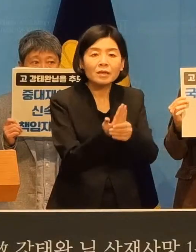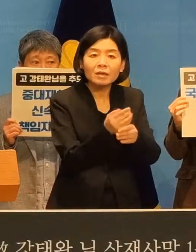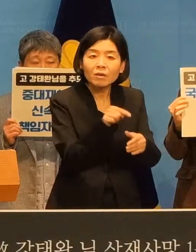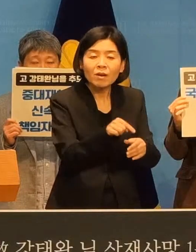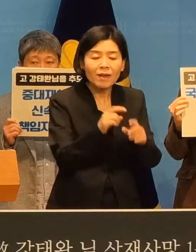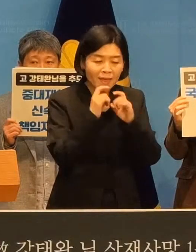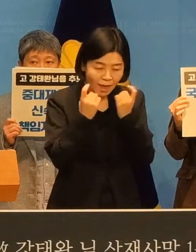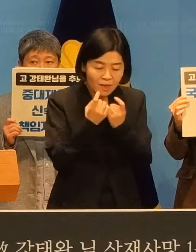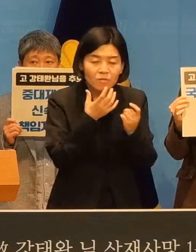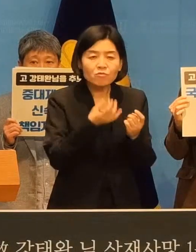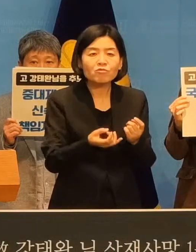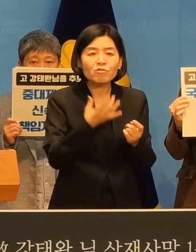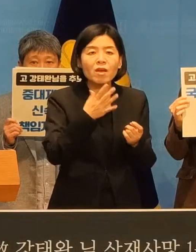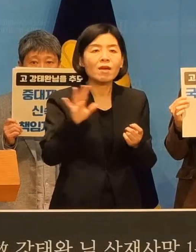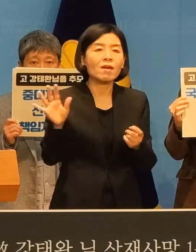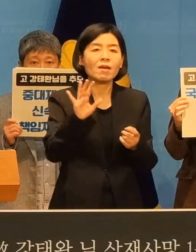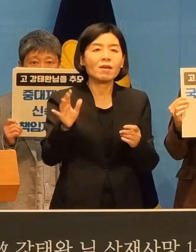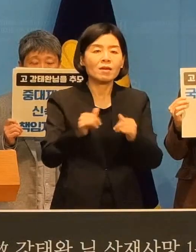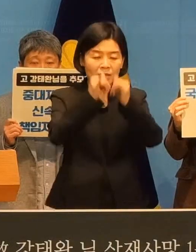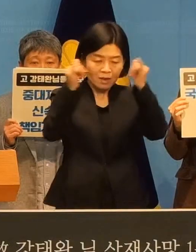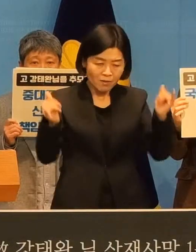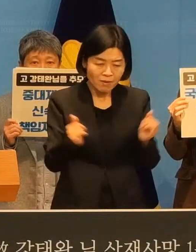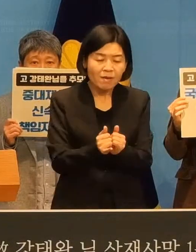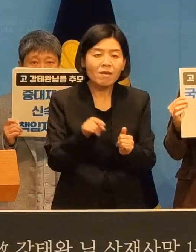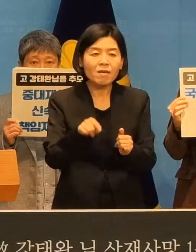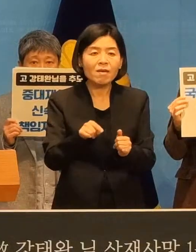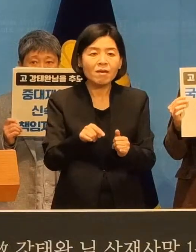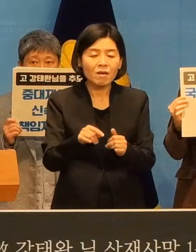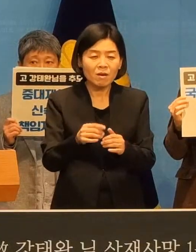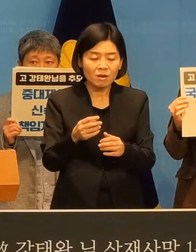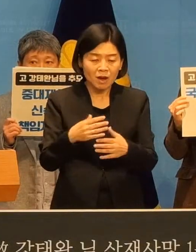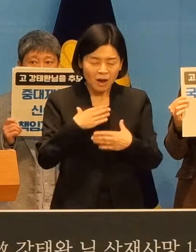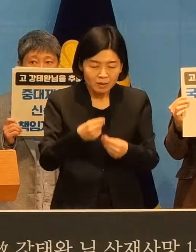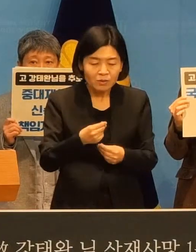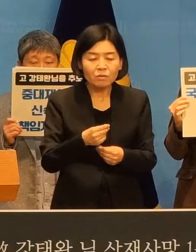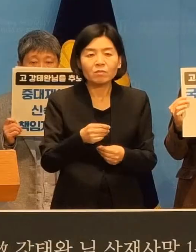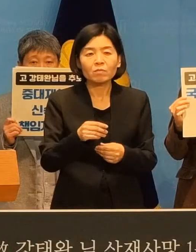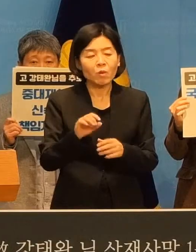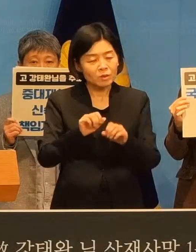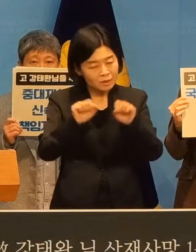불행이 아니라 우리 사회의 안전관리 시스템의 문제점을 드러낸 사건입니다.